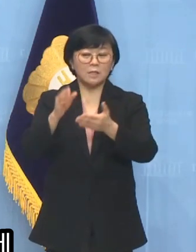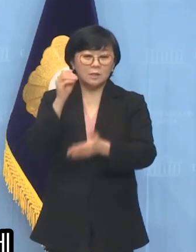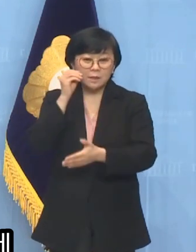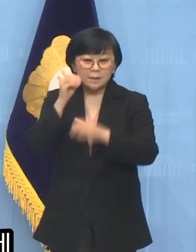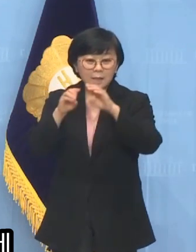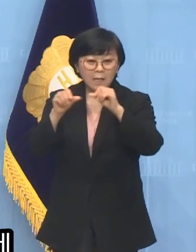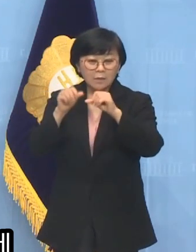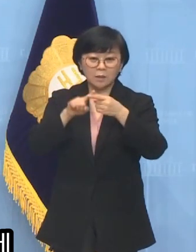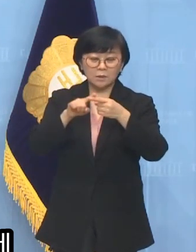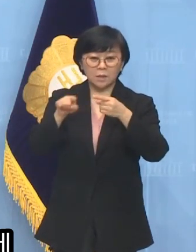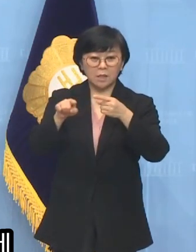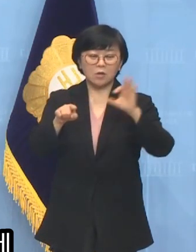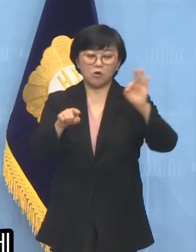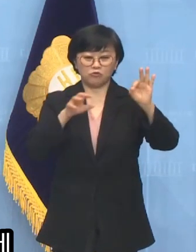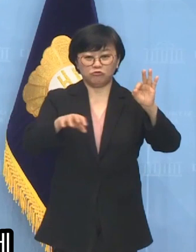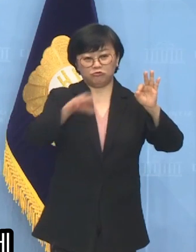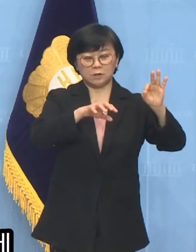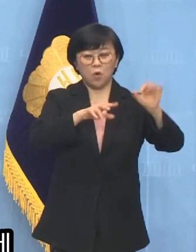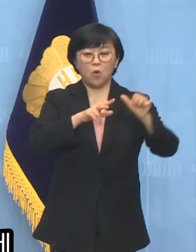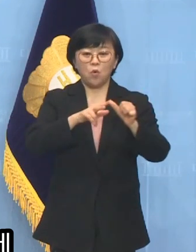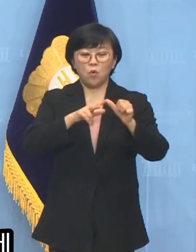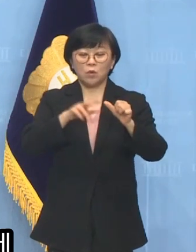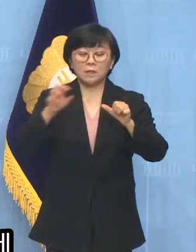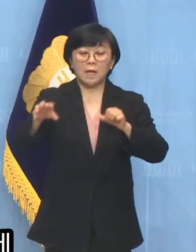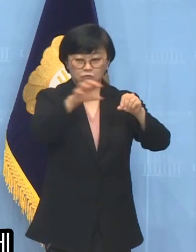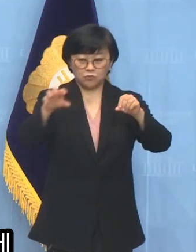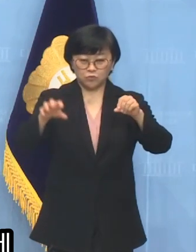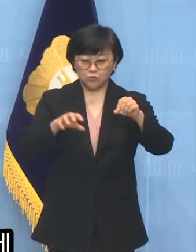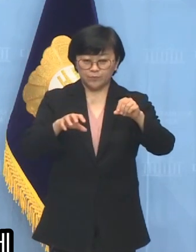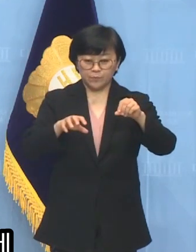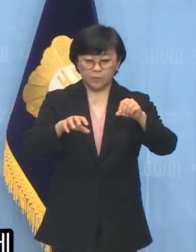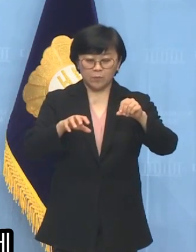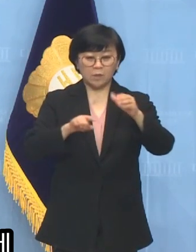여기에 리스트업되어 있는 이 10군데 남짓의 후보지들